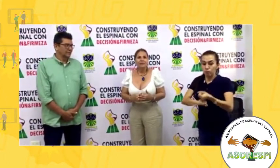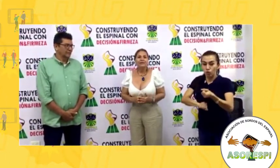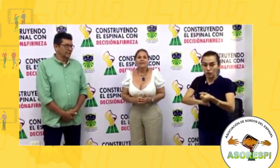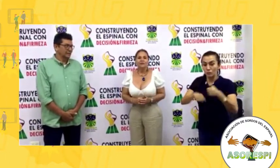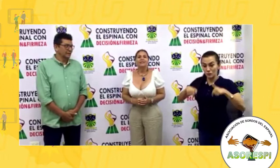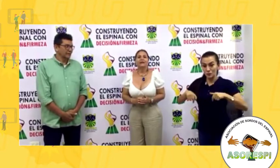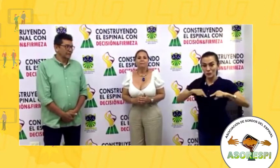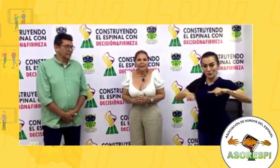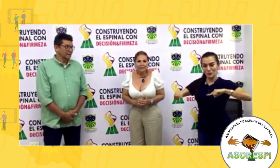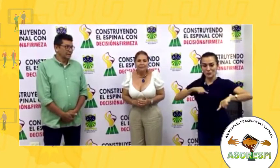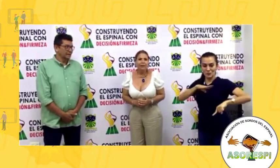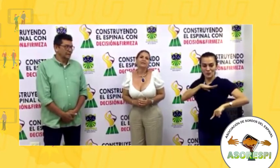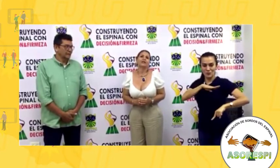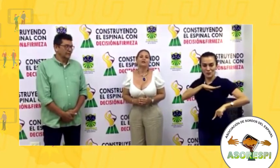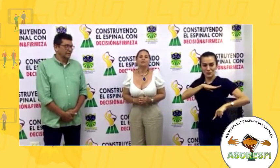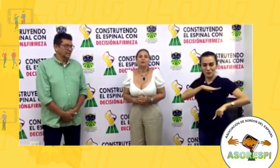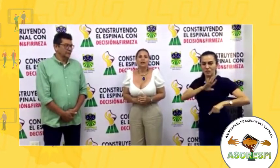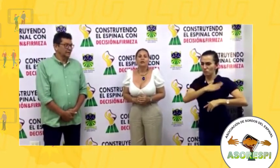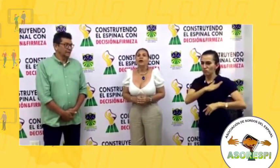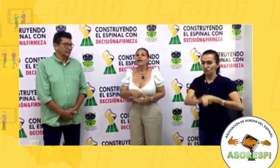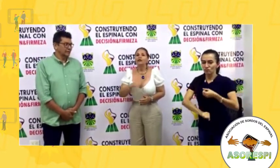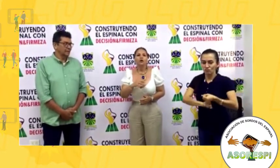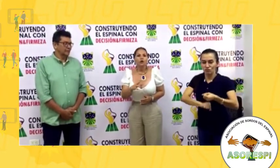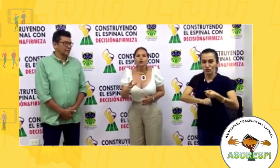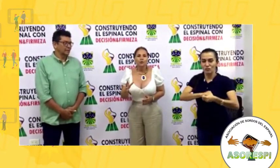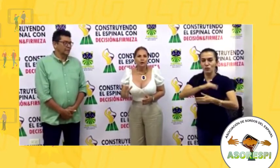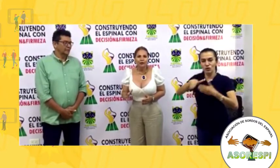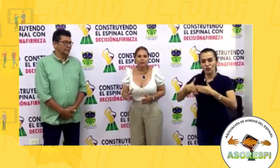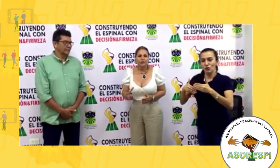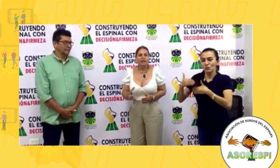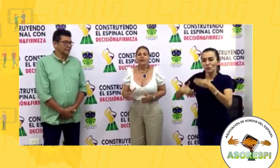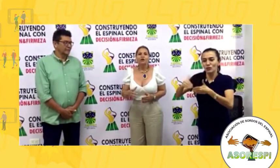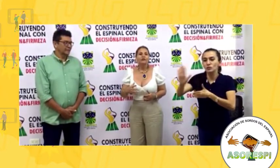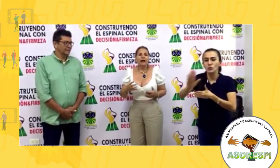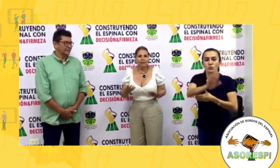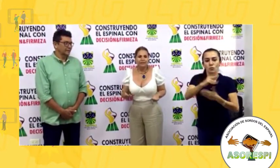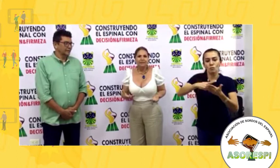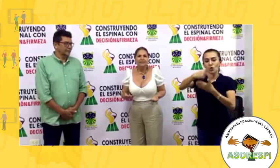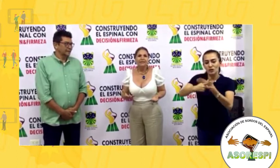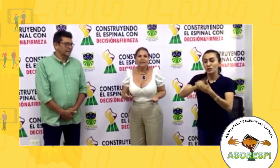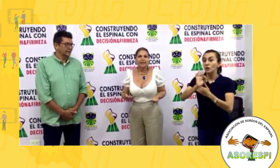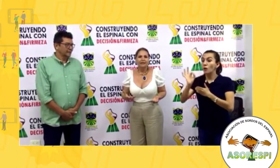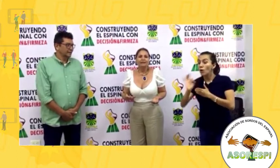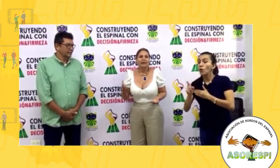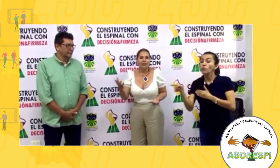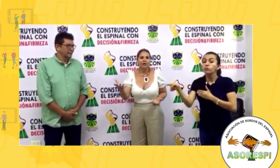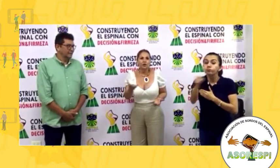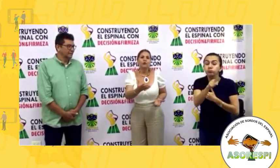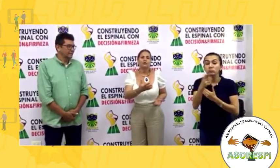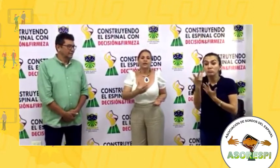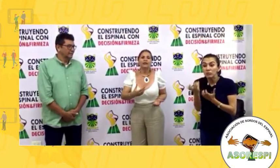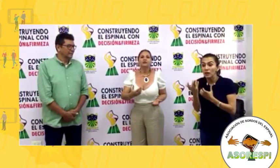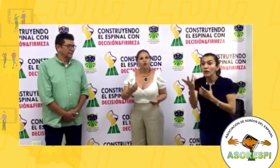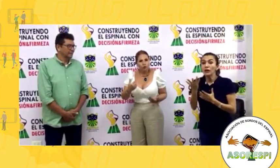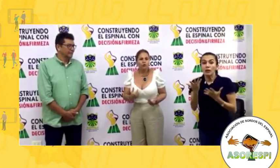esta administración está presta para seguirnos apoyando en todos los proyectos y en los avances que se quieran también